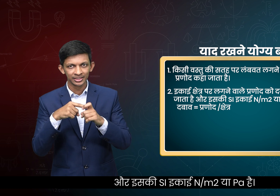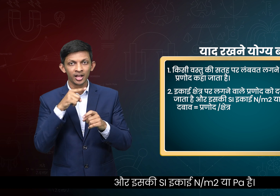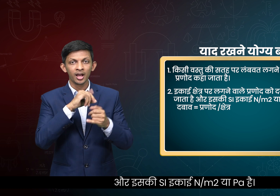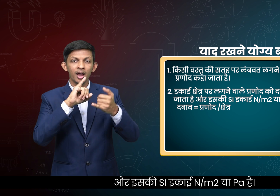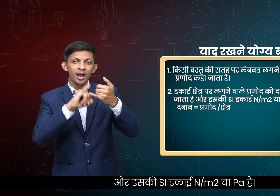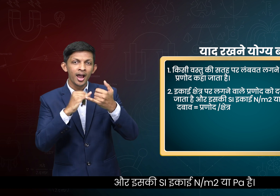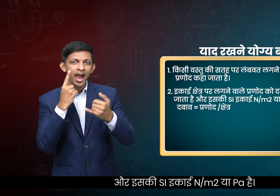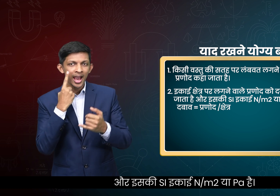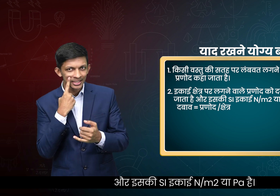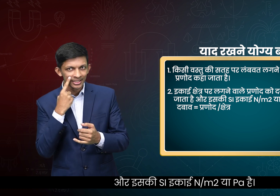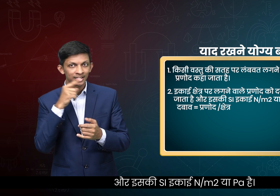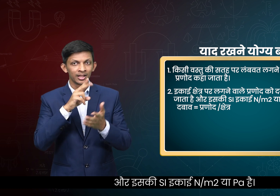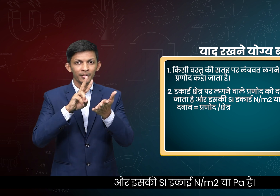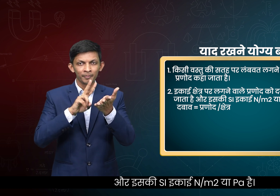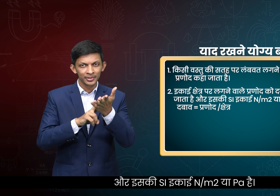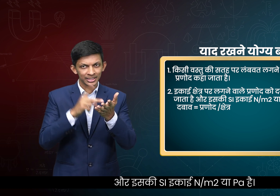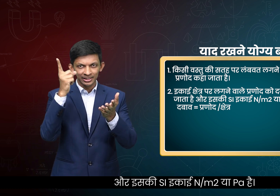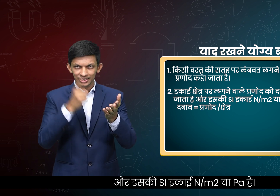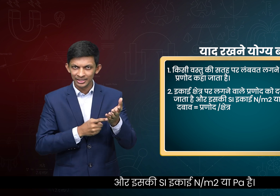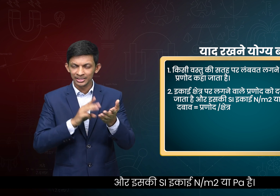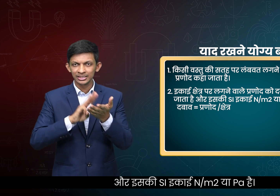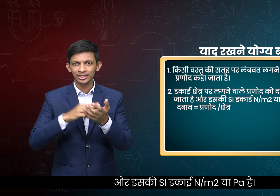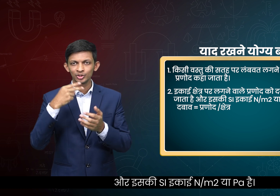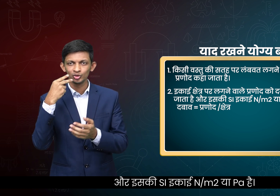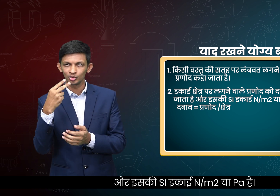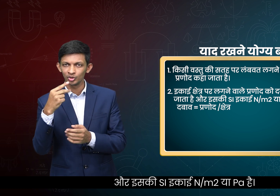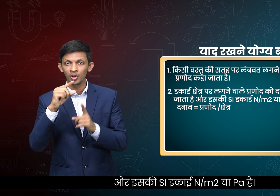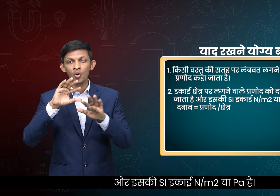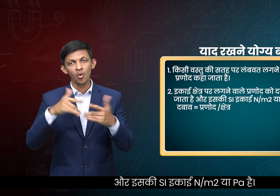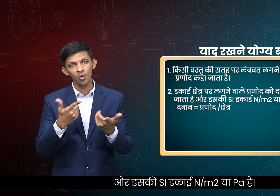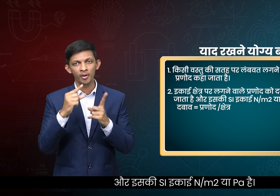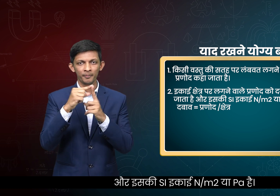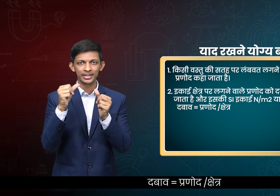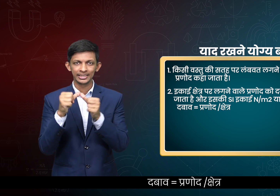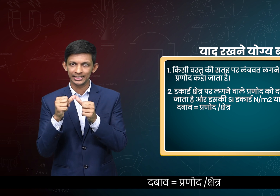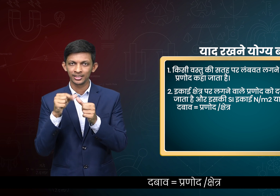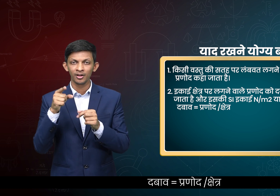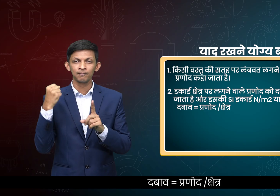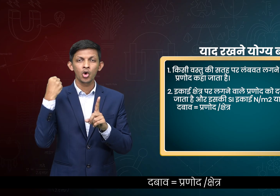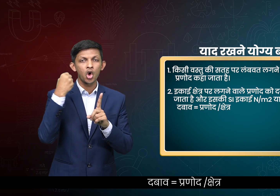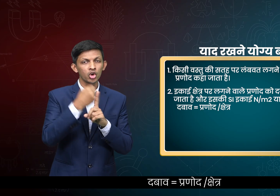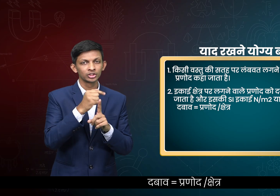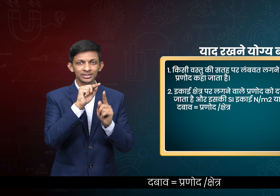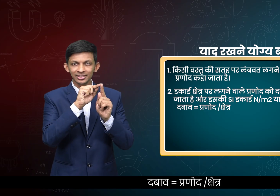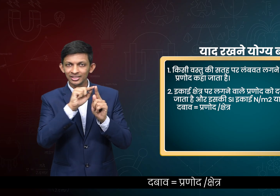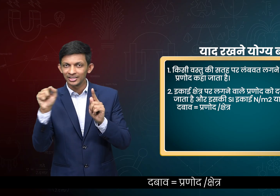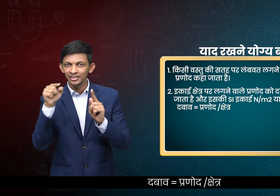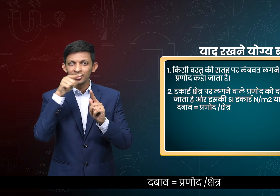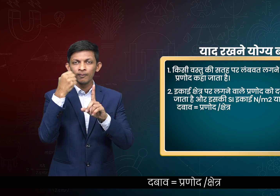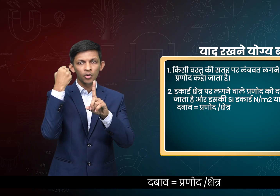और इसकी SI इकाई N/m2 या PA है। दबाव